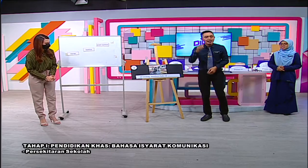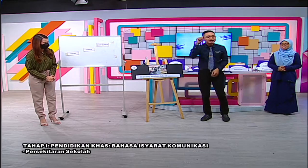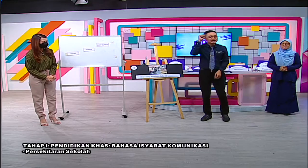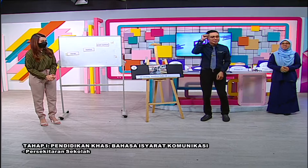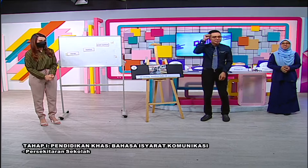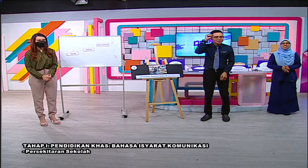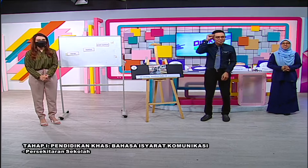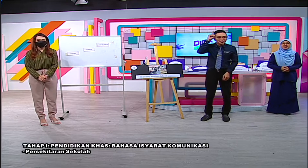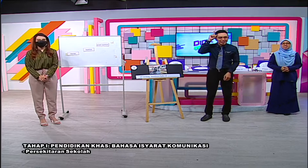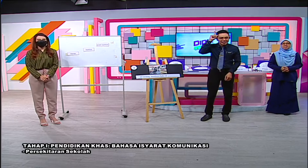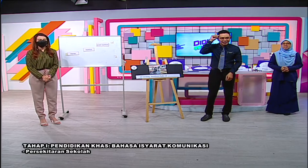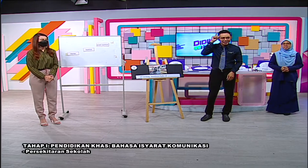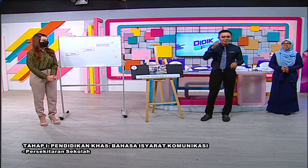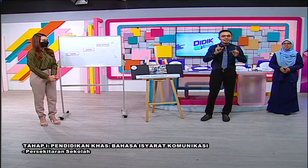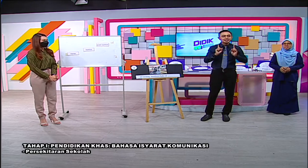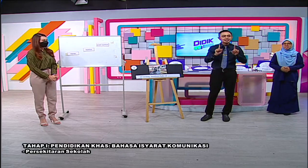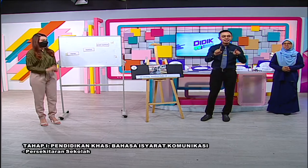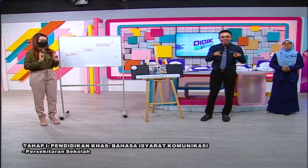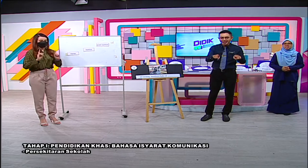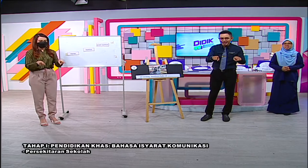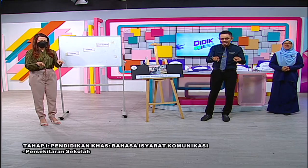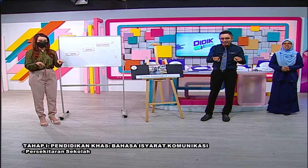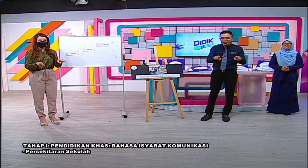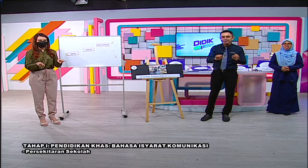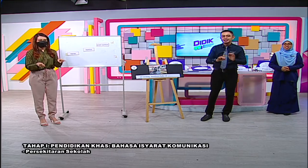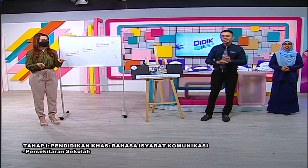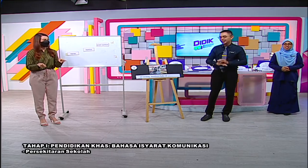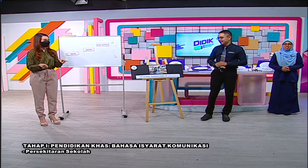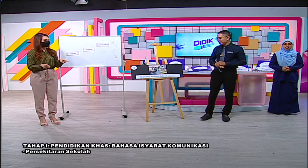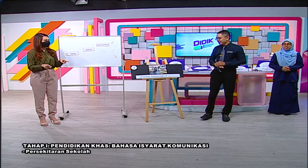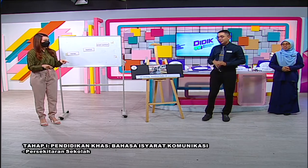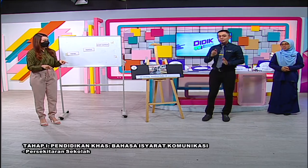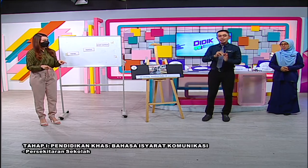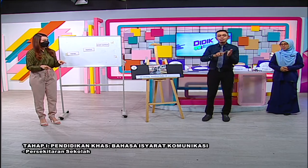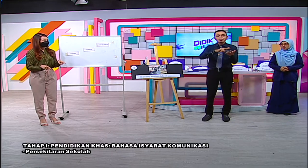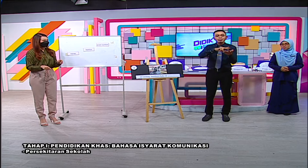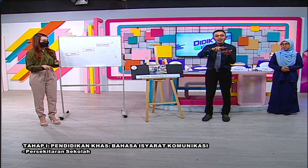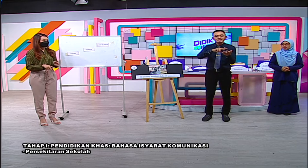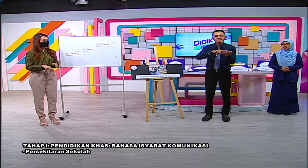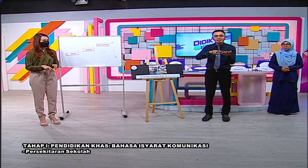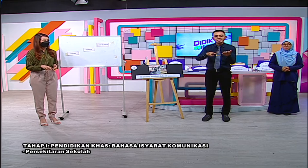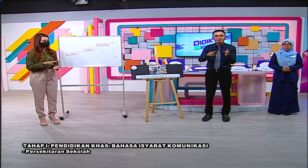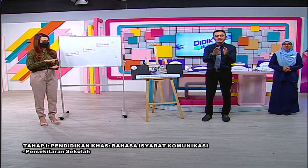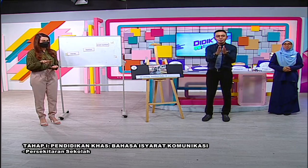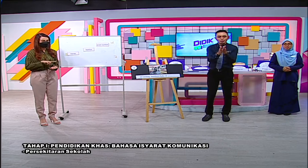Ali. Ali sedang. Sedang. Okey, membaca